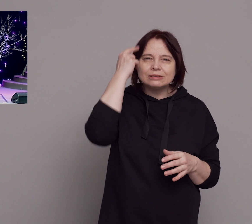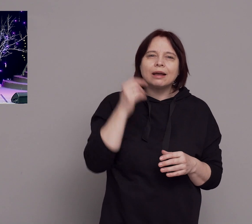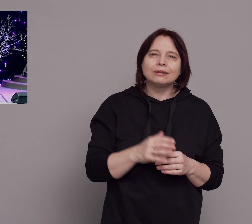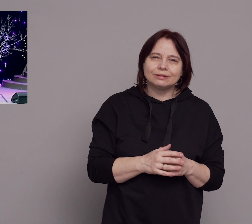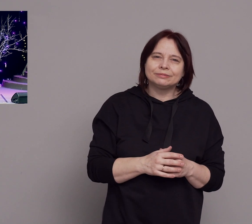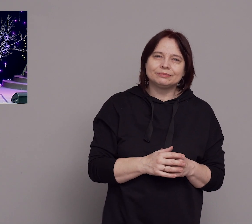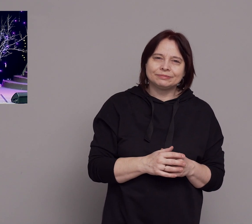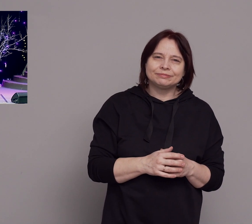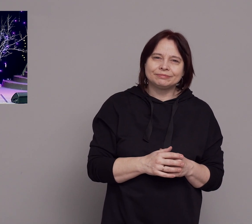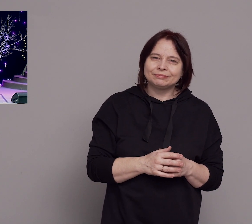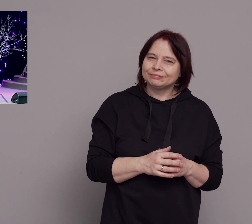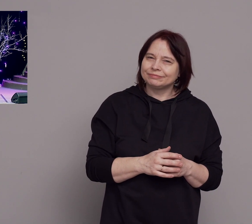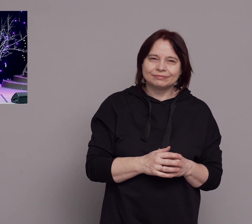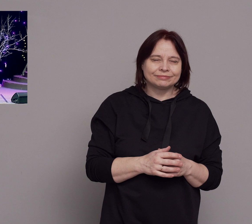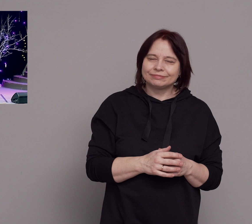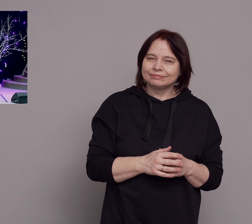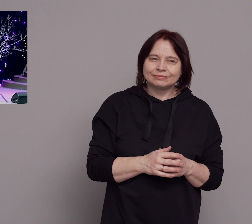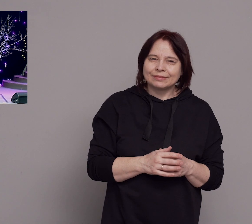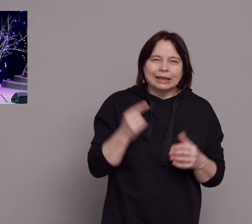Иисус знает, что это далеко не смирение.